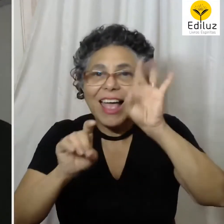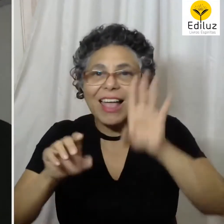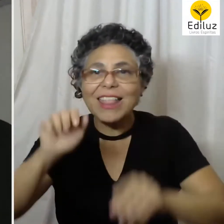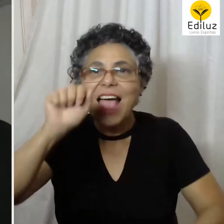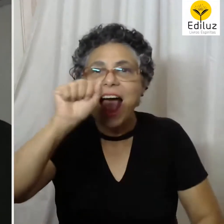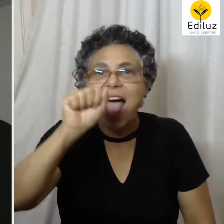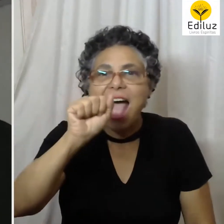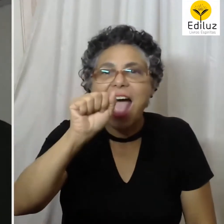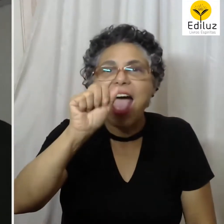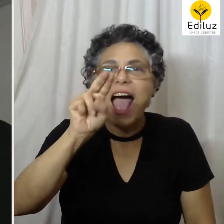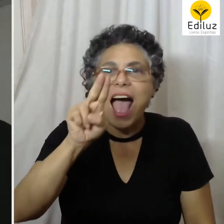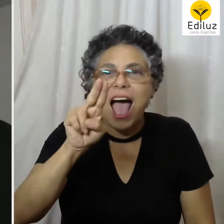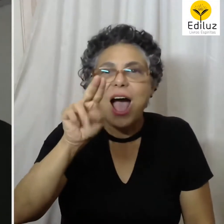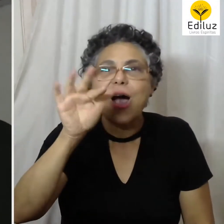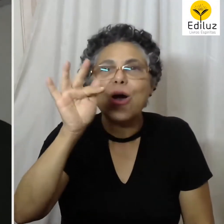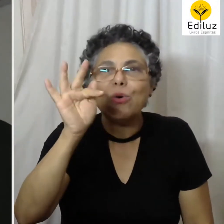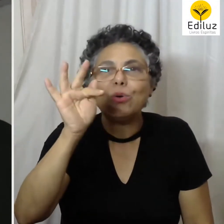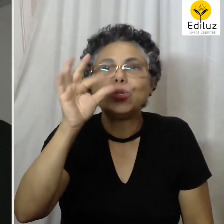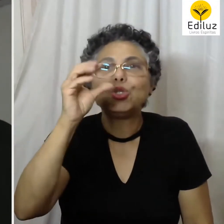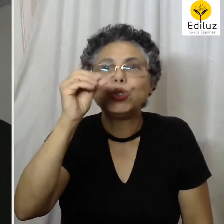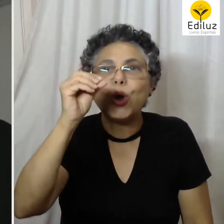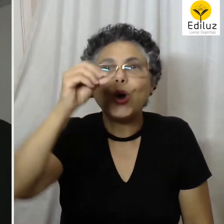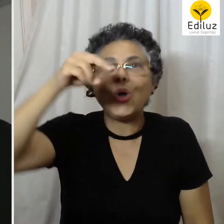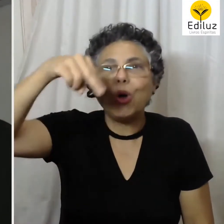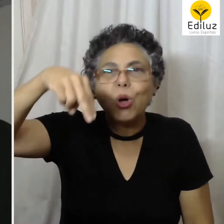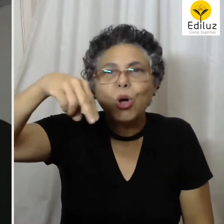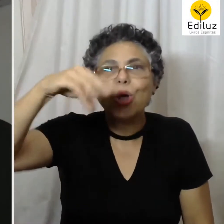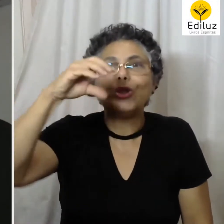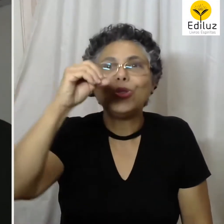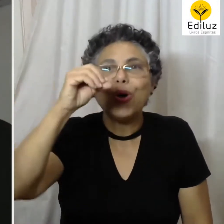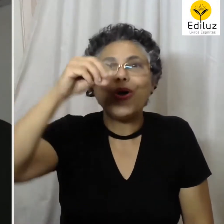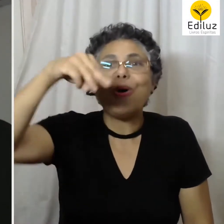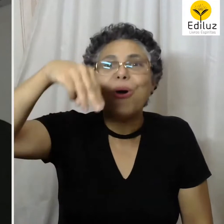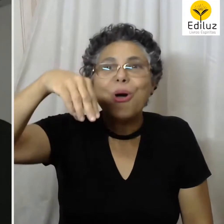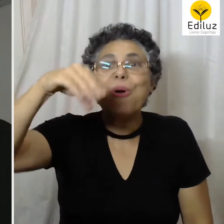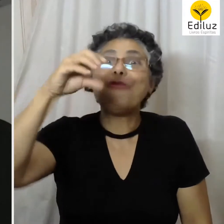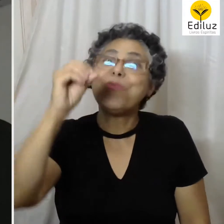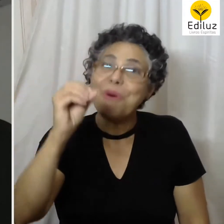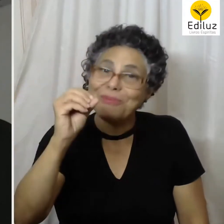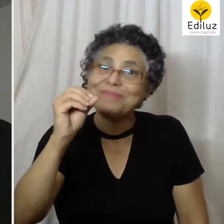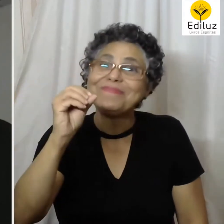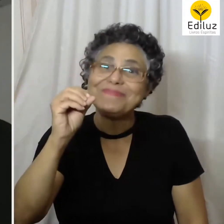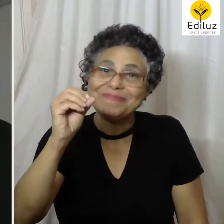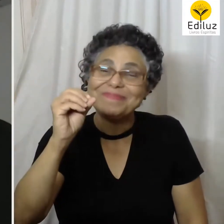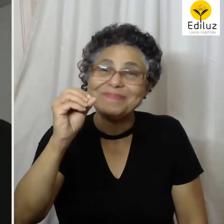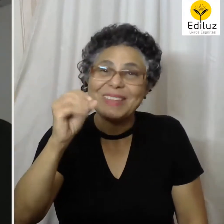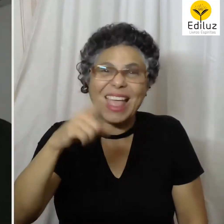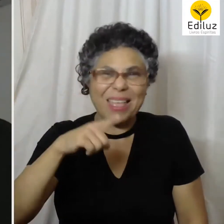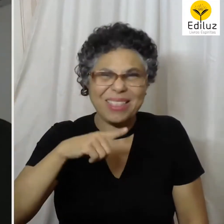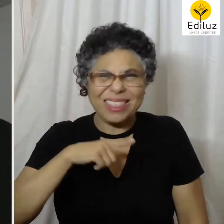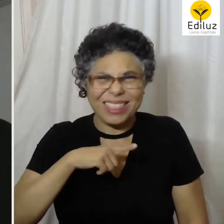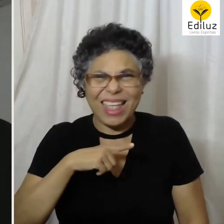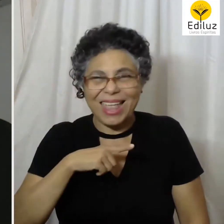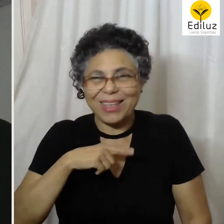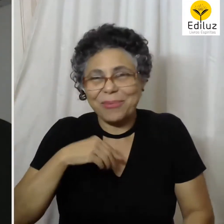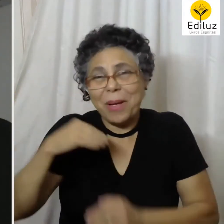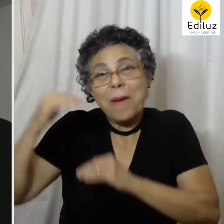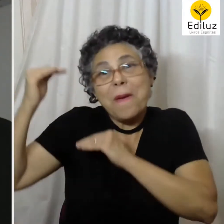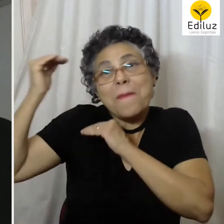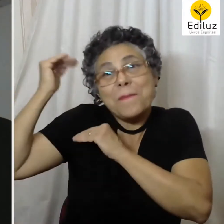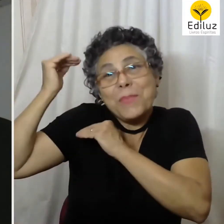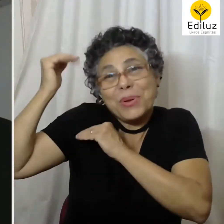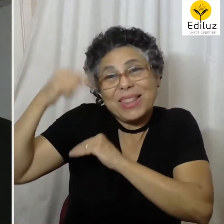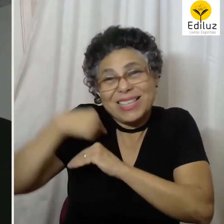Eu sei que é difícil. Há um instinto de proteção que muitas vezes